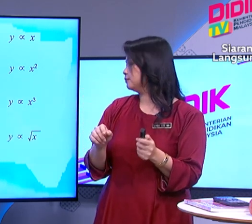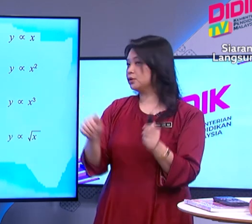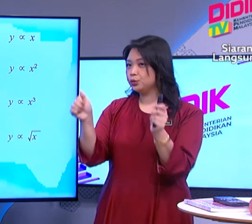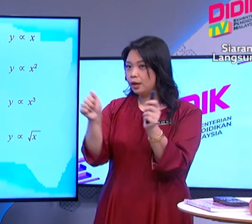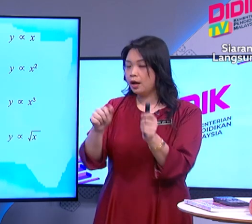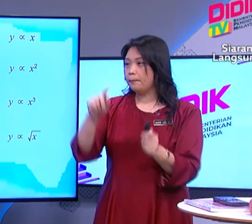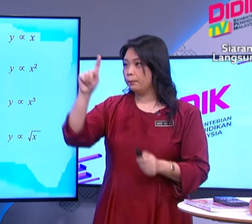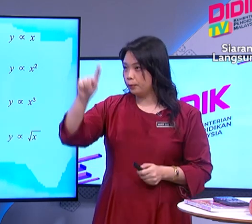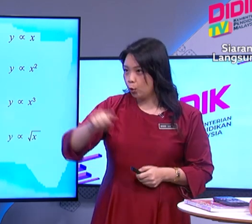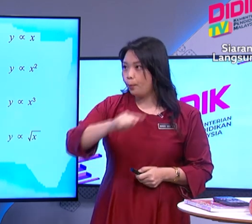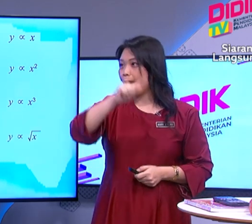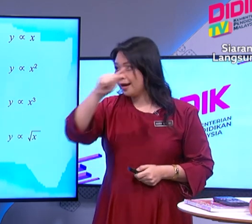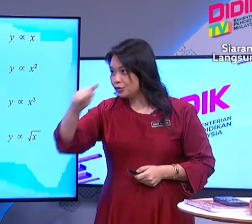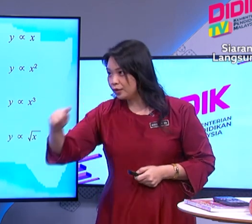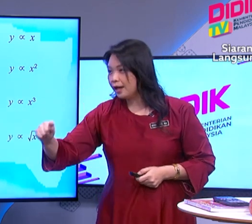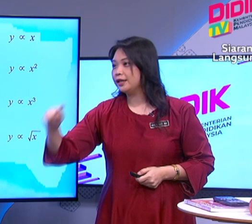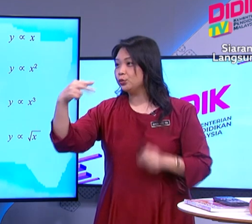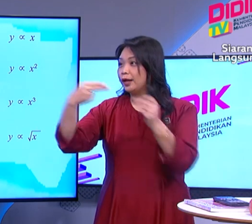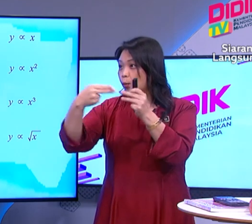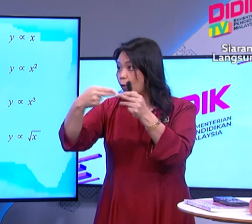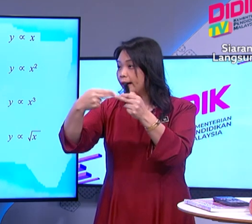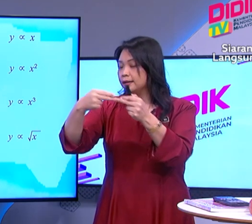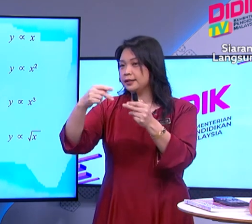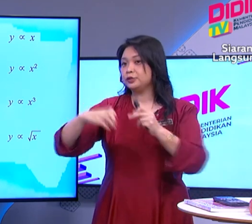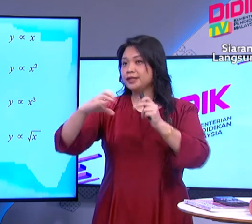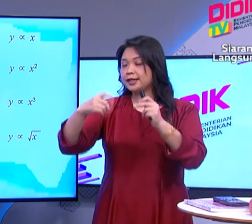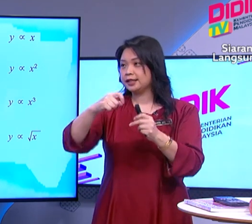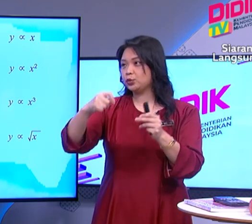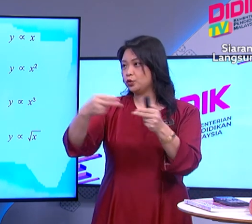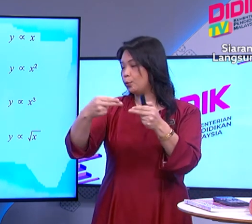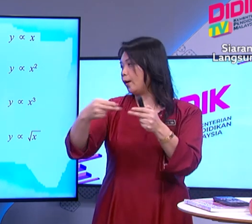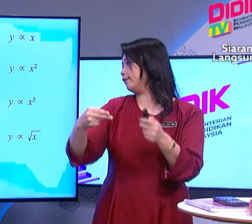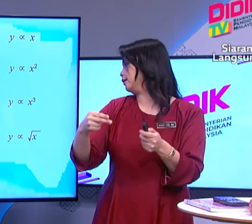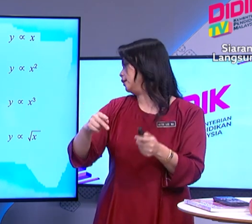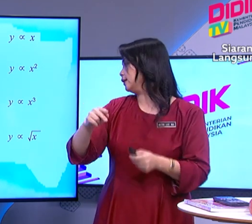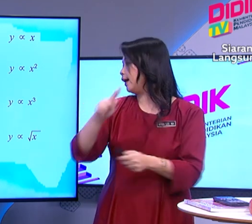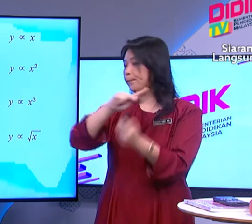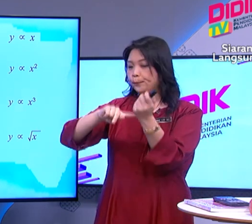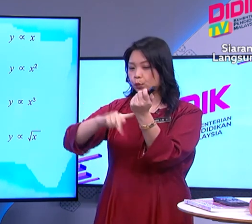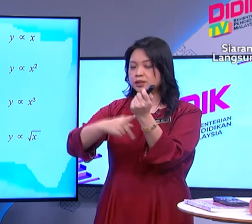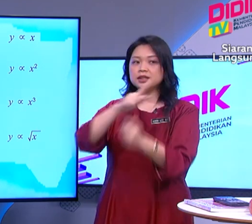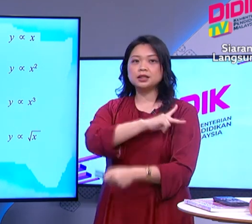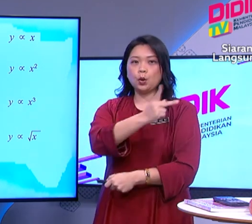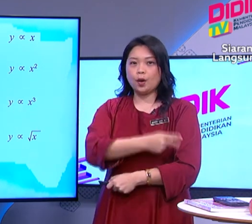kau basuh bouba juga itu ke hubungan itu cari kita tulis hubungan dengan pun cecak